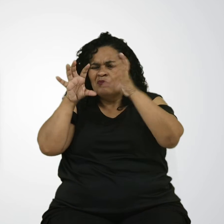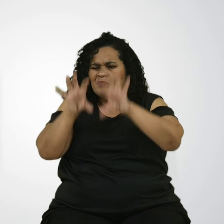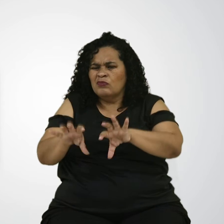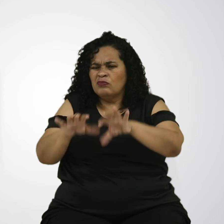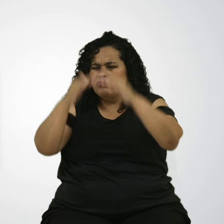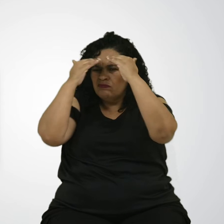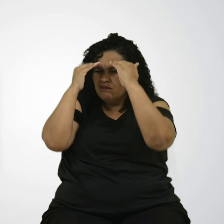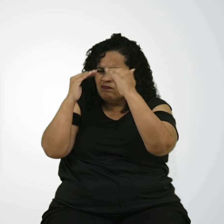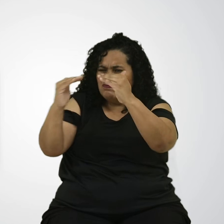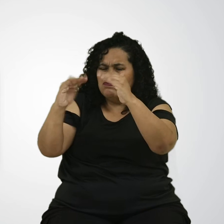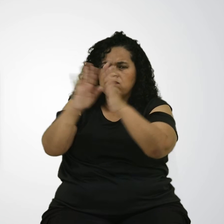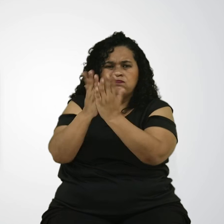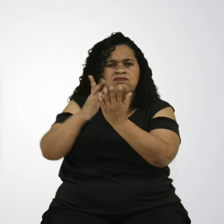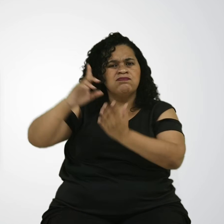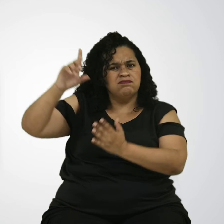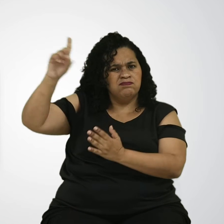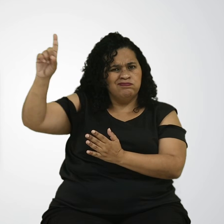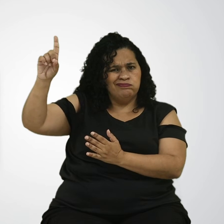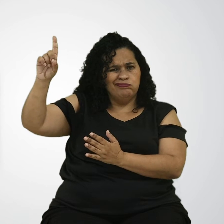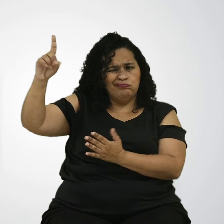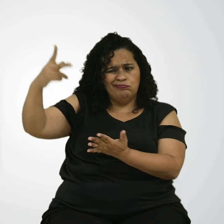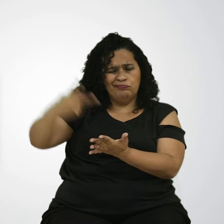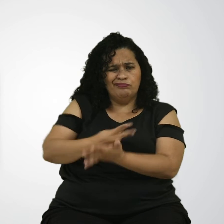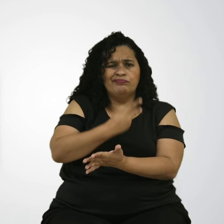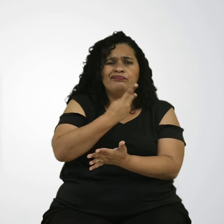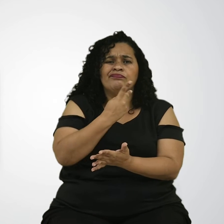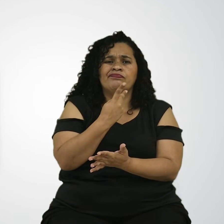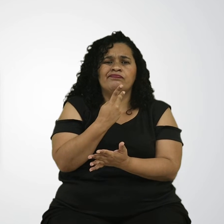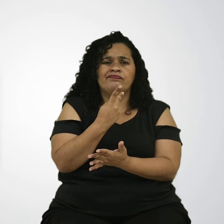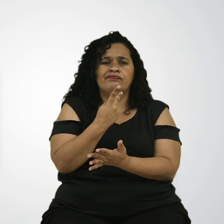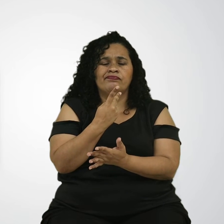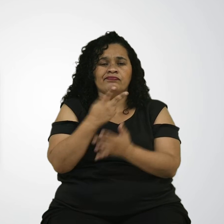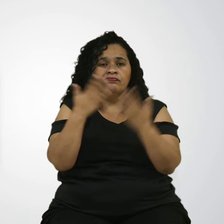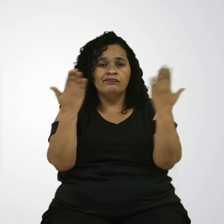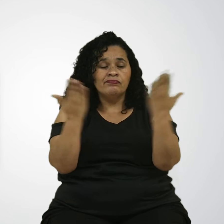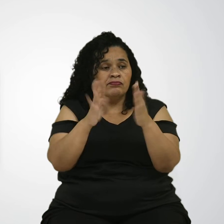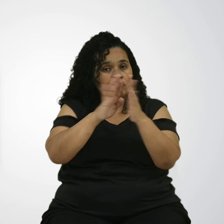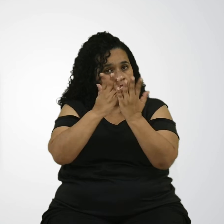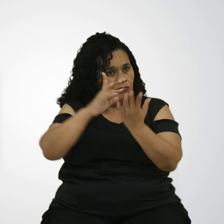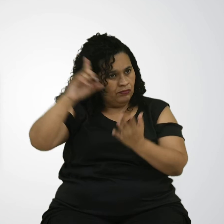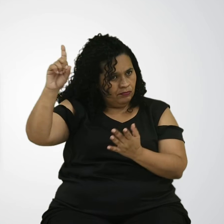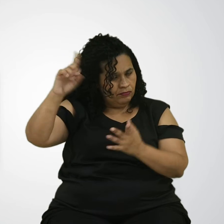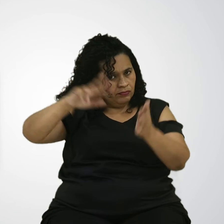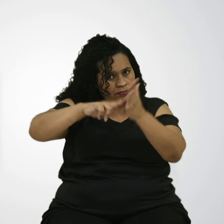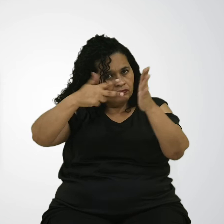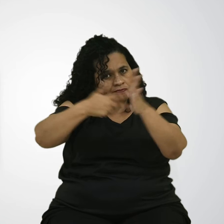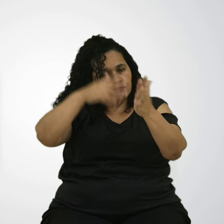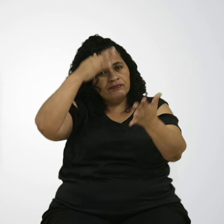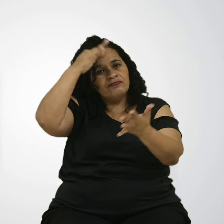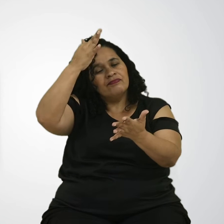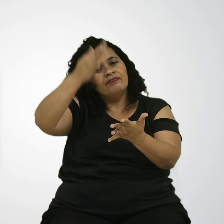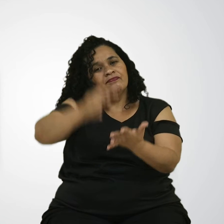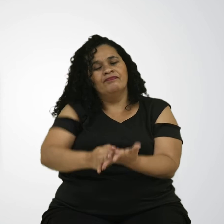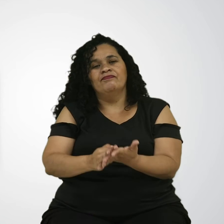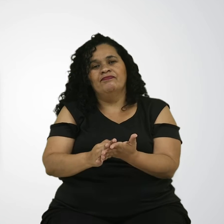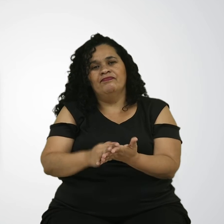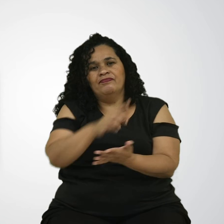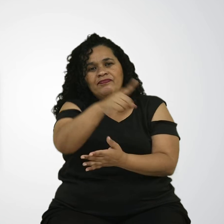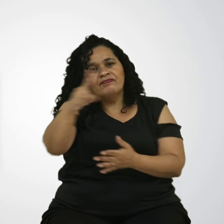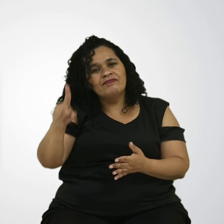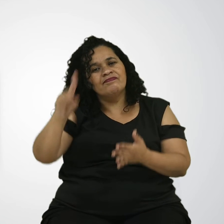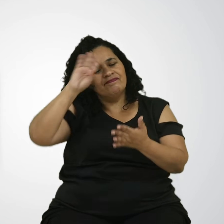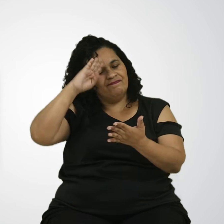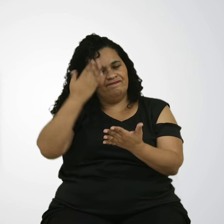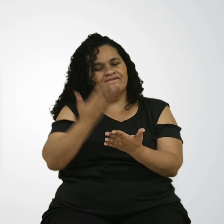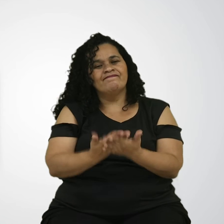né? Sim, e isso aqui é fé. É fé. Isso aqui é fé. Você crer que se